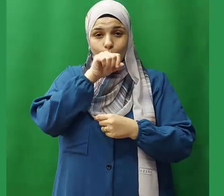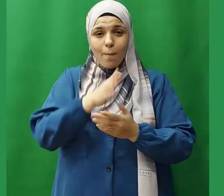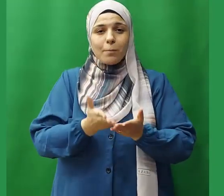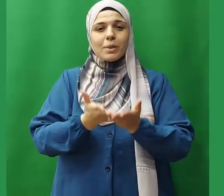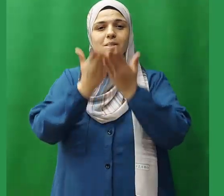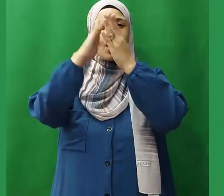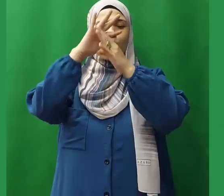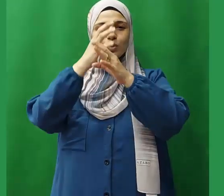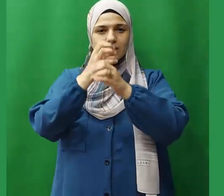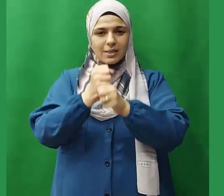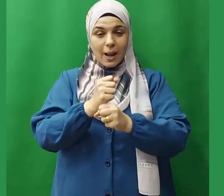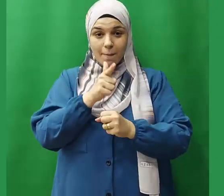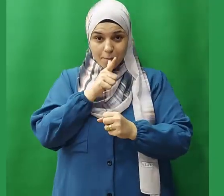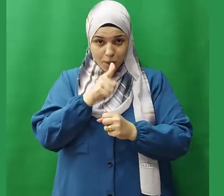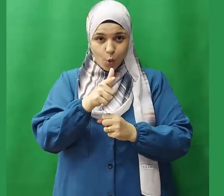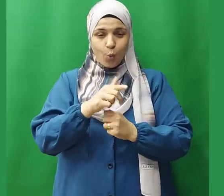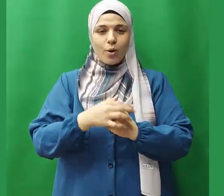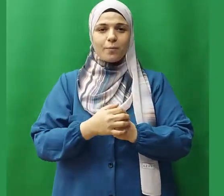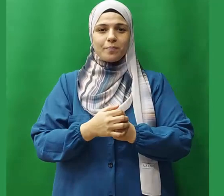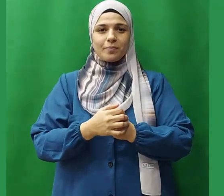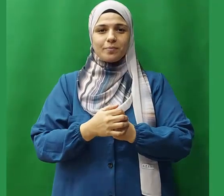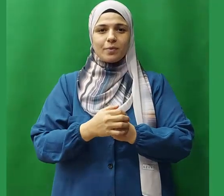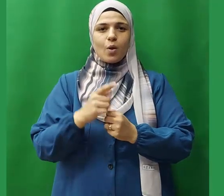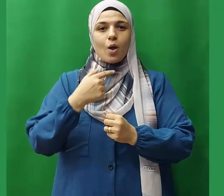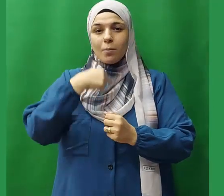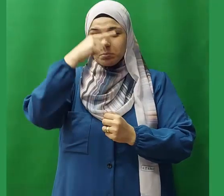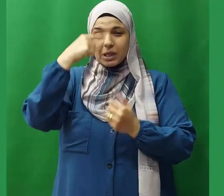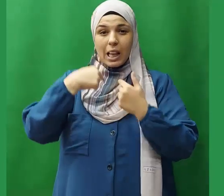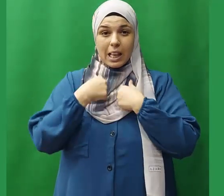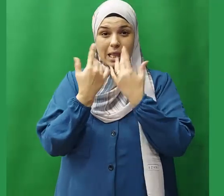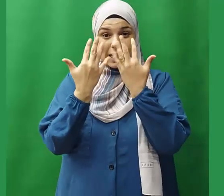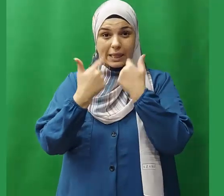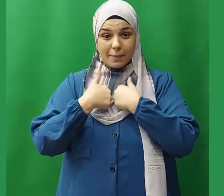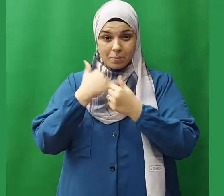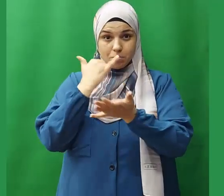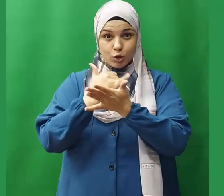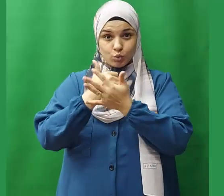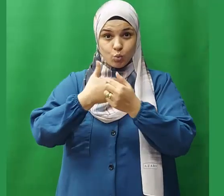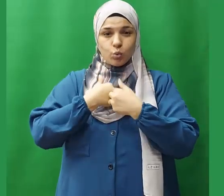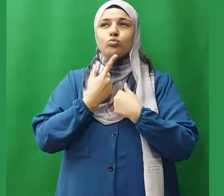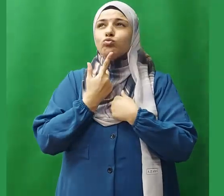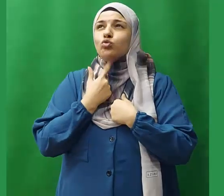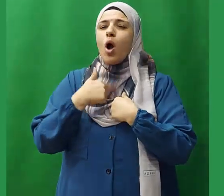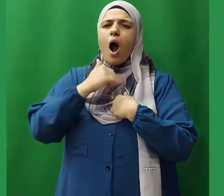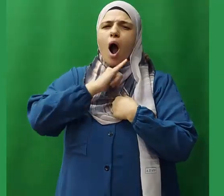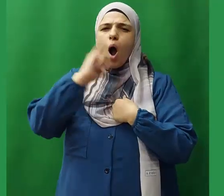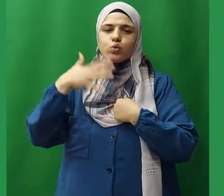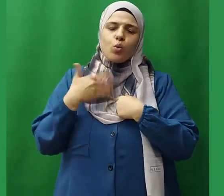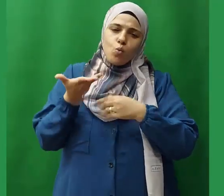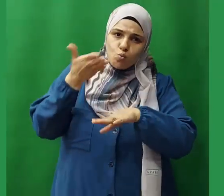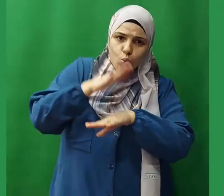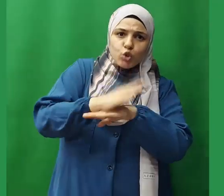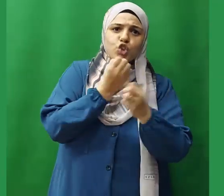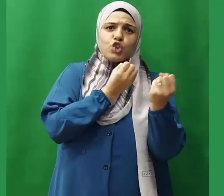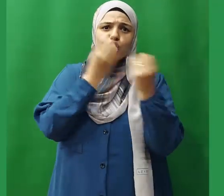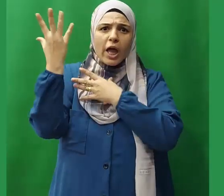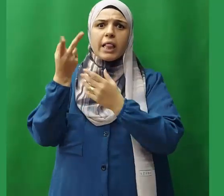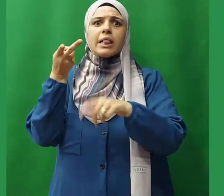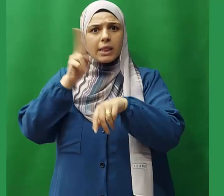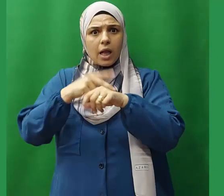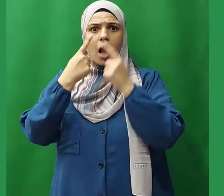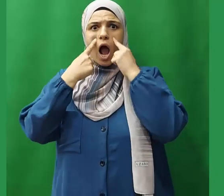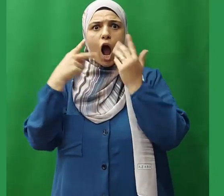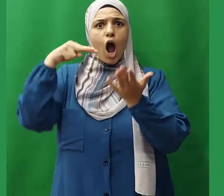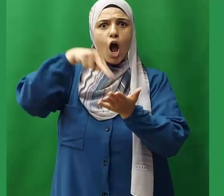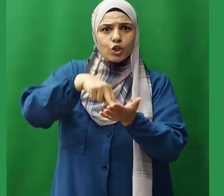يقول صلوات ربي وسلامه عليه والذي نفسي بيده ولدت اني اقاتل في سبيل الله